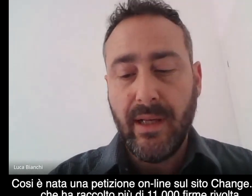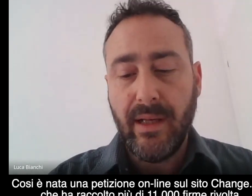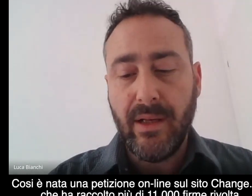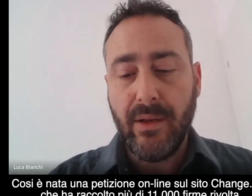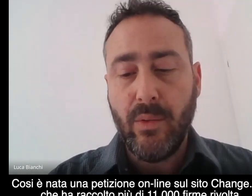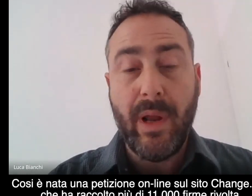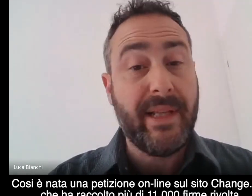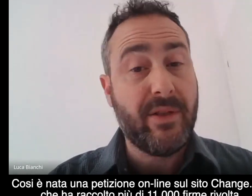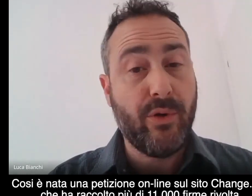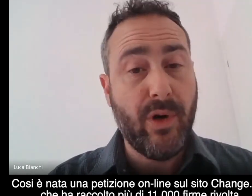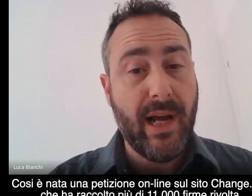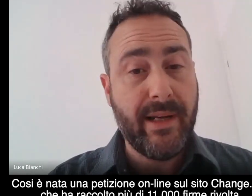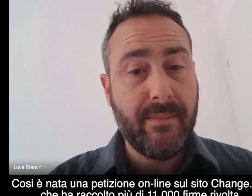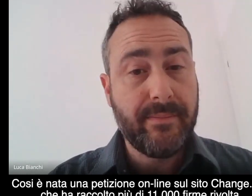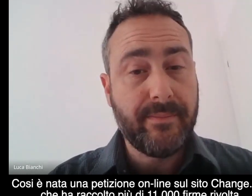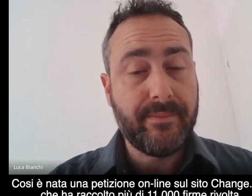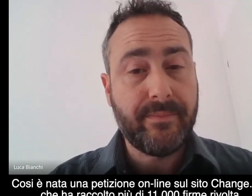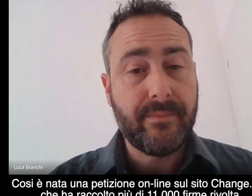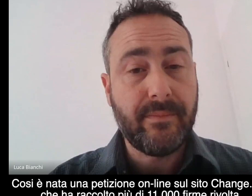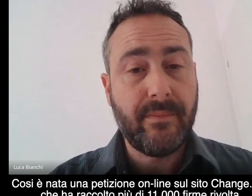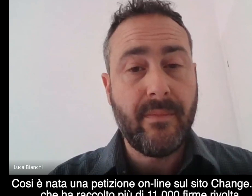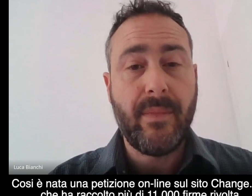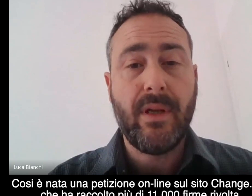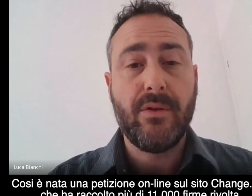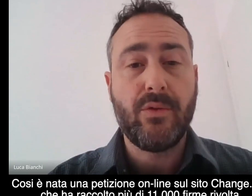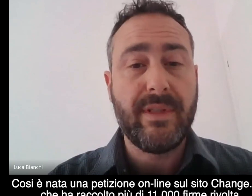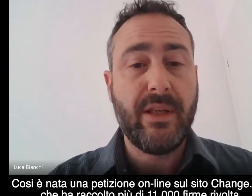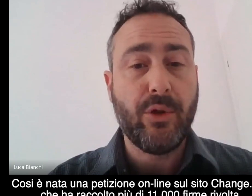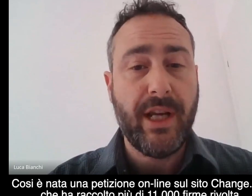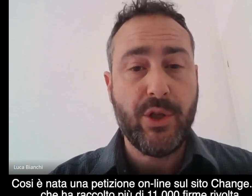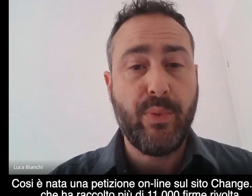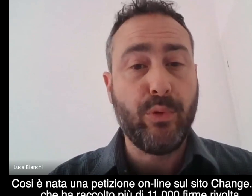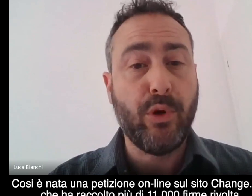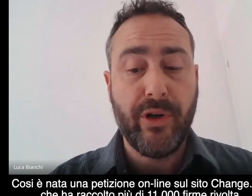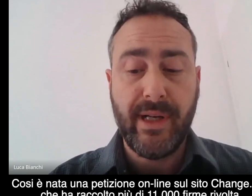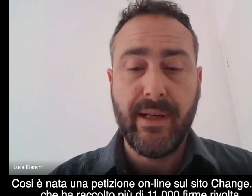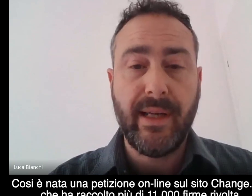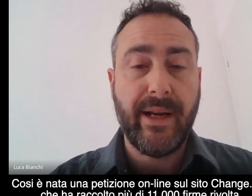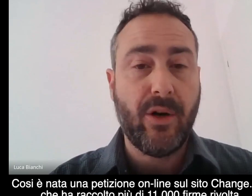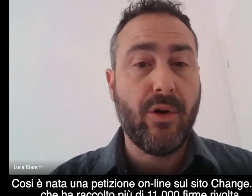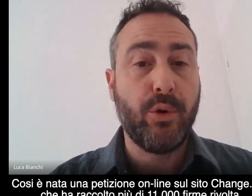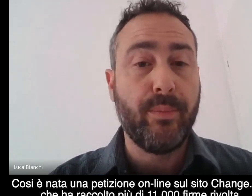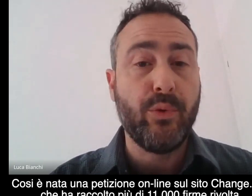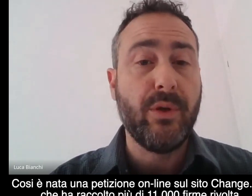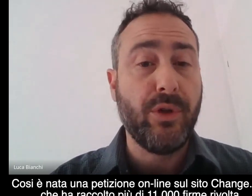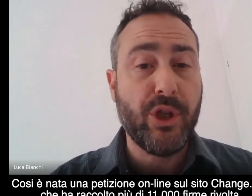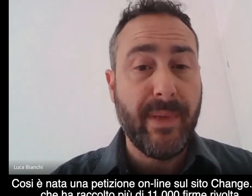una petizione on line sul sito change.org che ha raccolto più di 11mila